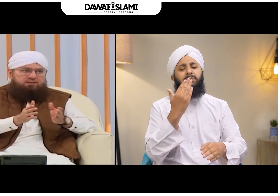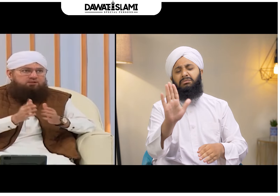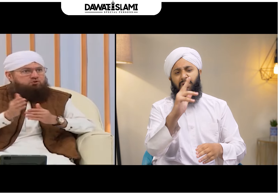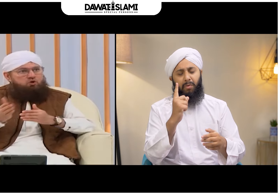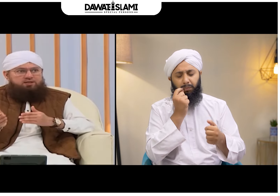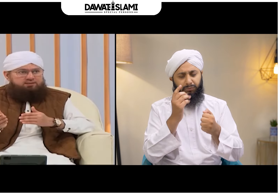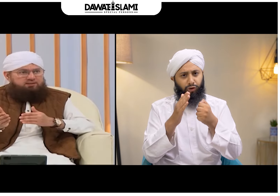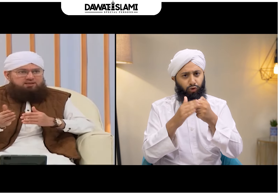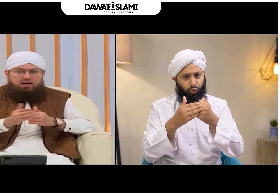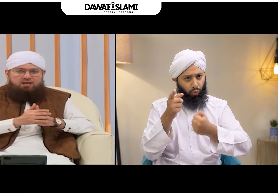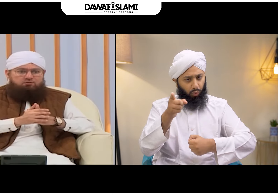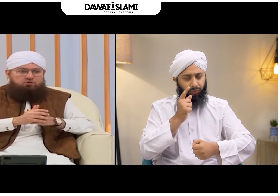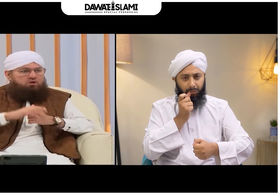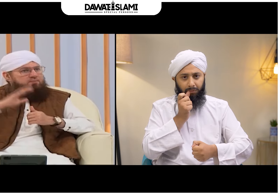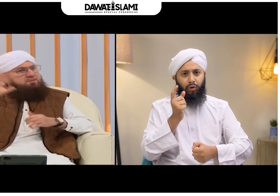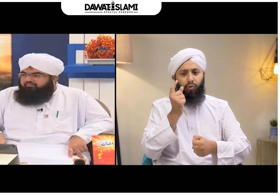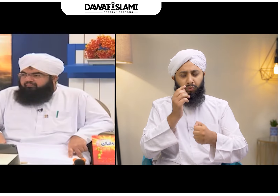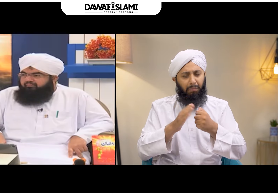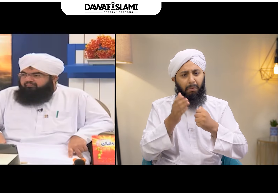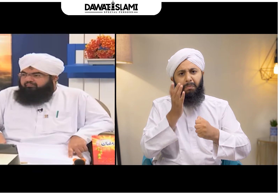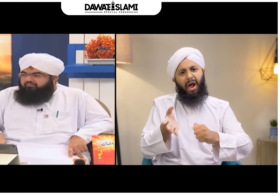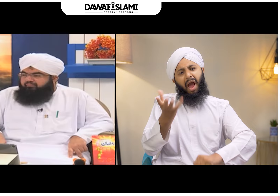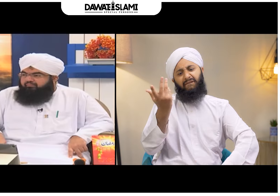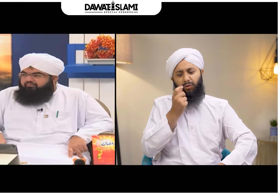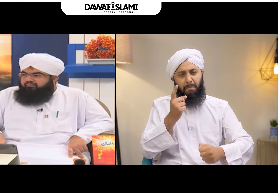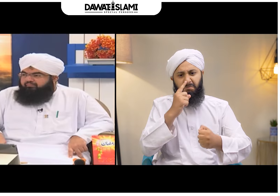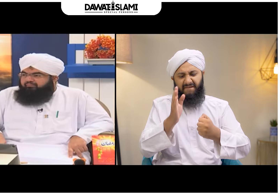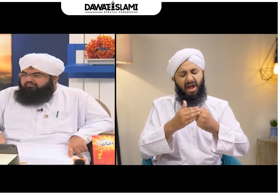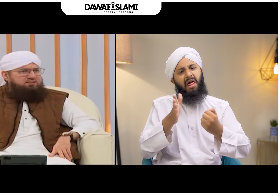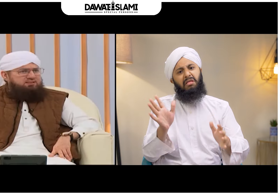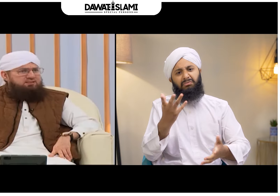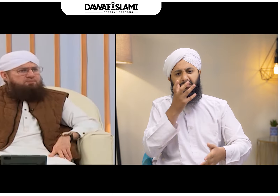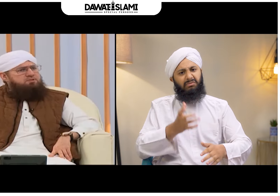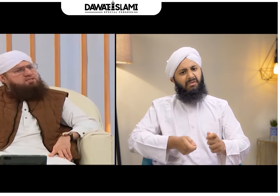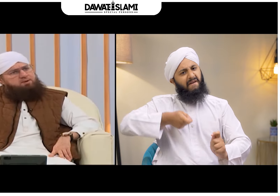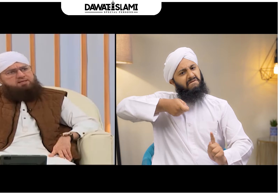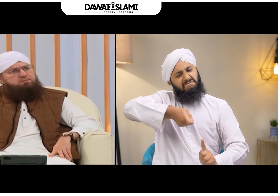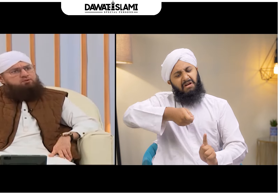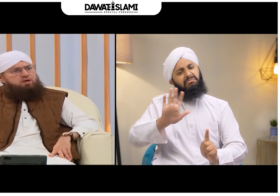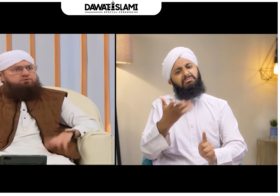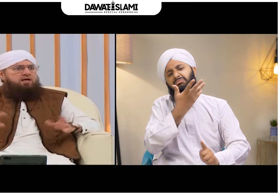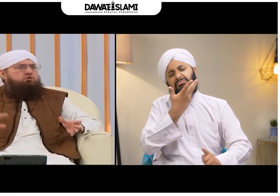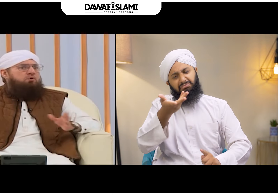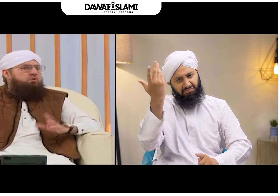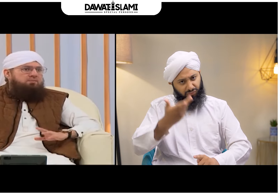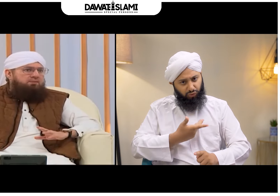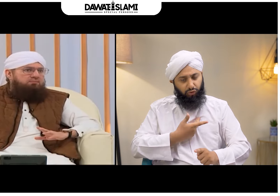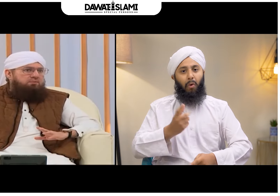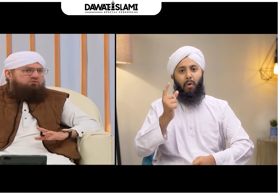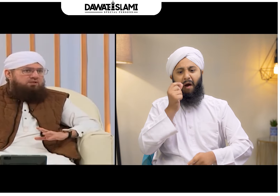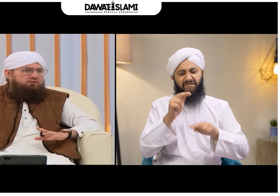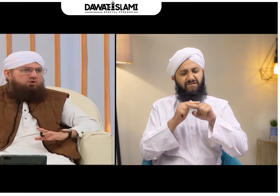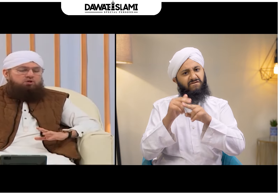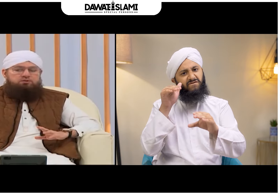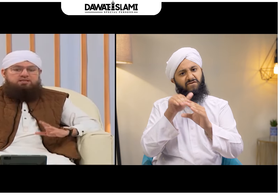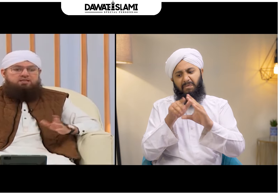فیملی کی بات کریں تو شوہر ہے. اگر شوہر کا مزاج ہی عجیب ہے تو اس کو پتا ہے بیوی نے کہاں جانا ہے، اب جتنا دبانا ہے دبا دو. اب ساس اور بہو کے معاملات میں